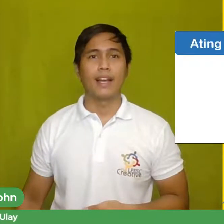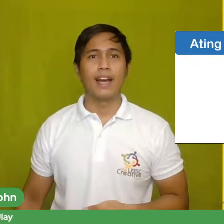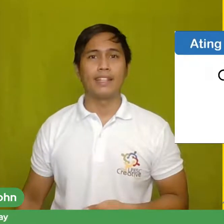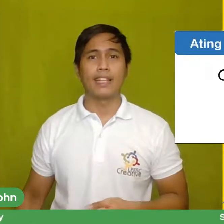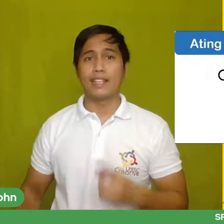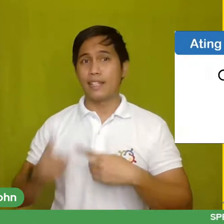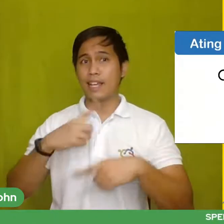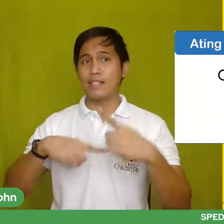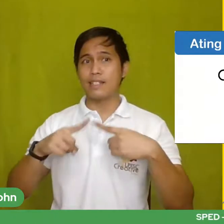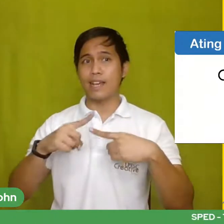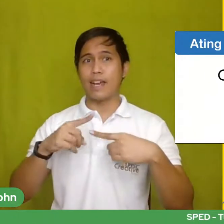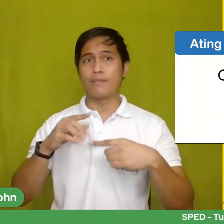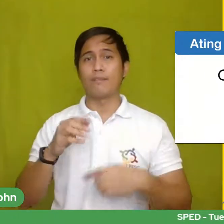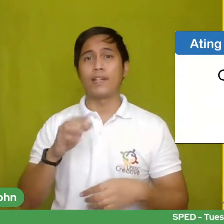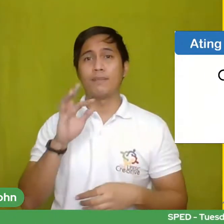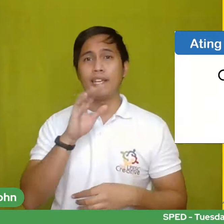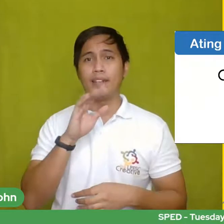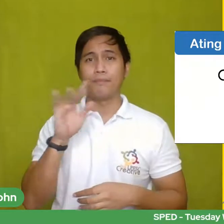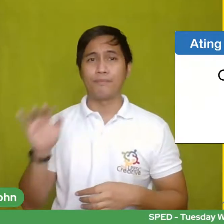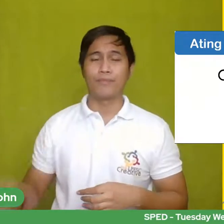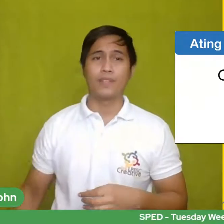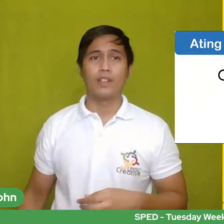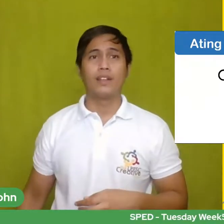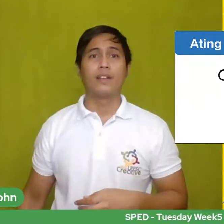Ating isenyas at baybayin.